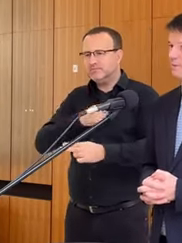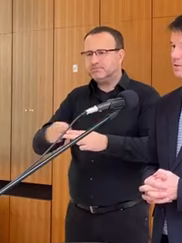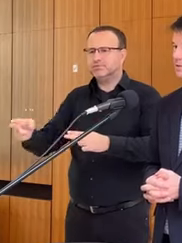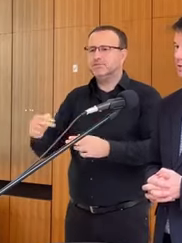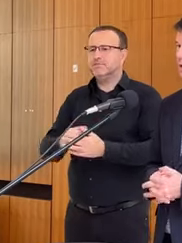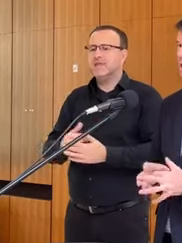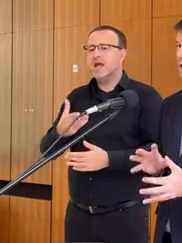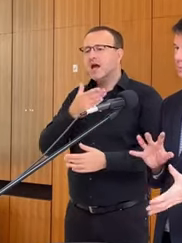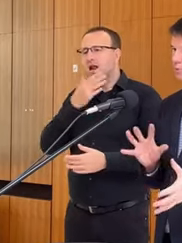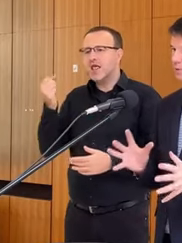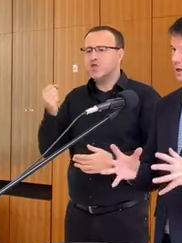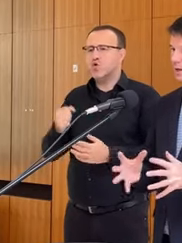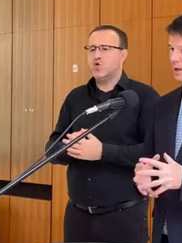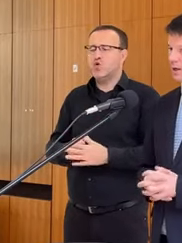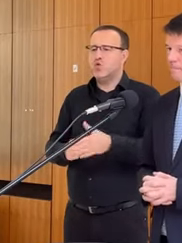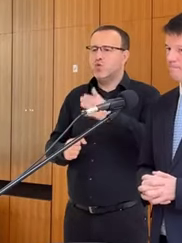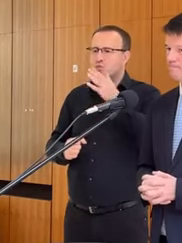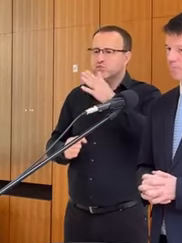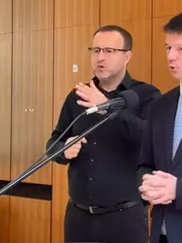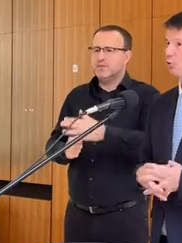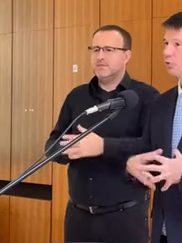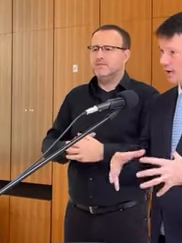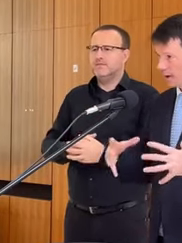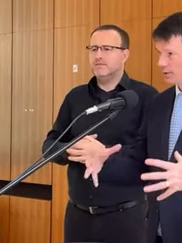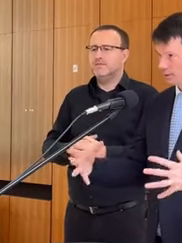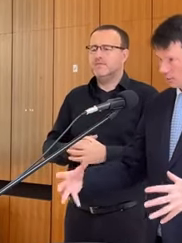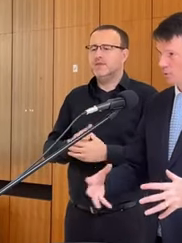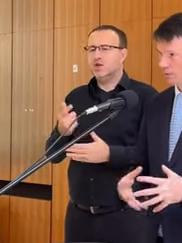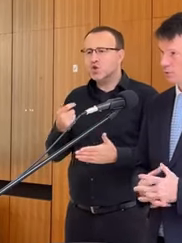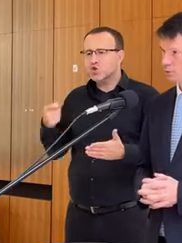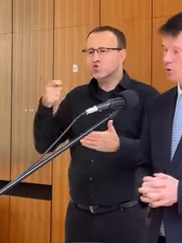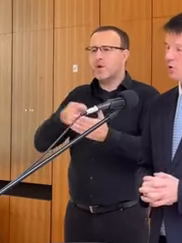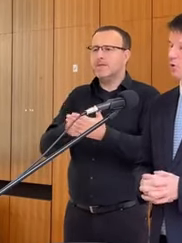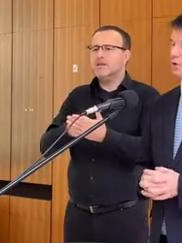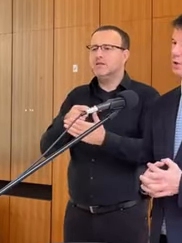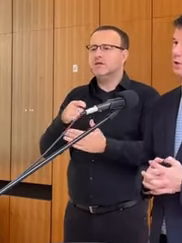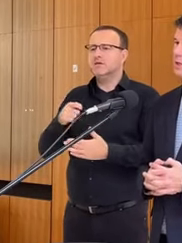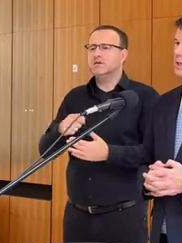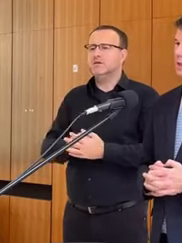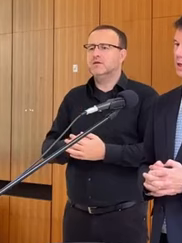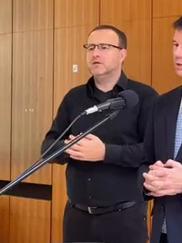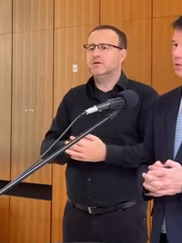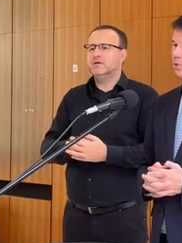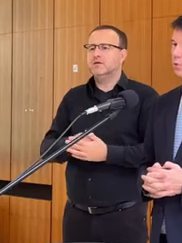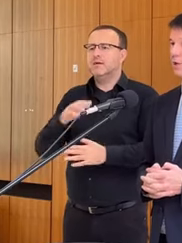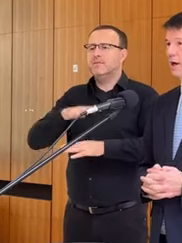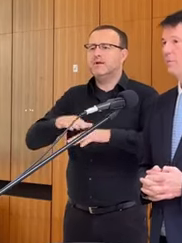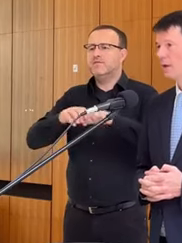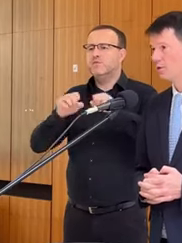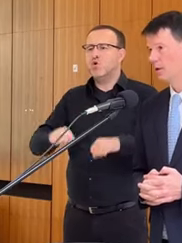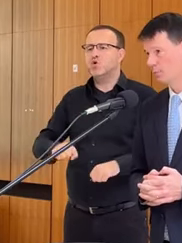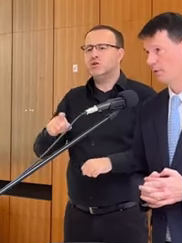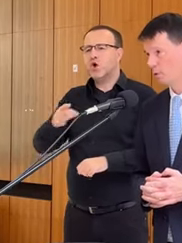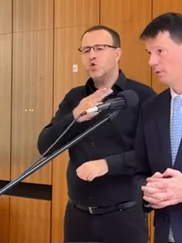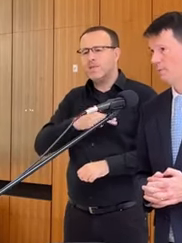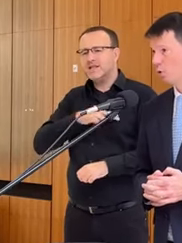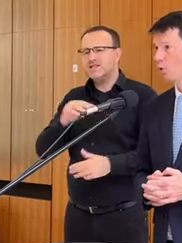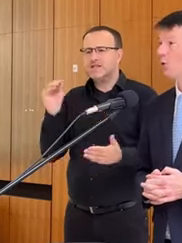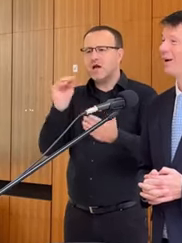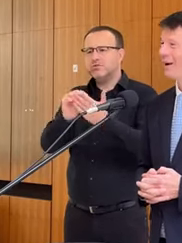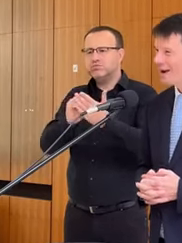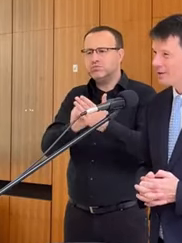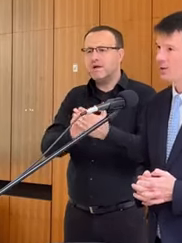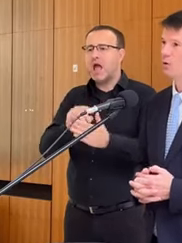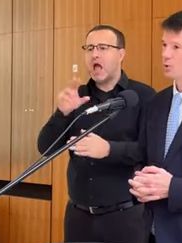znamená, v letných mesiacoch budeme dotvárať kompetenciu toho katalógu tak, aby naozaj od 1.1.